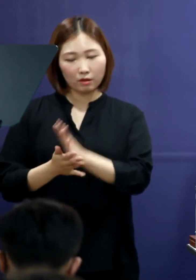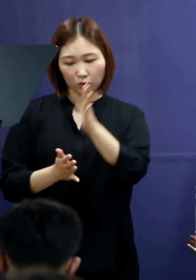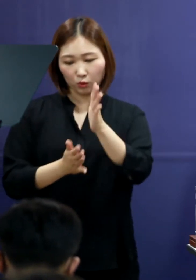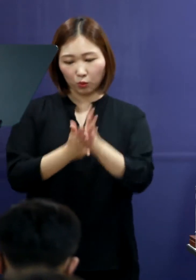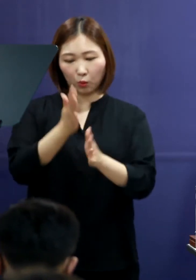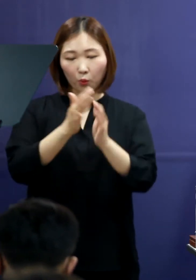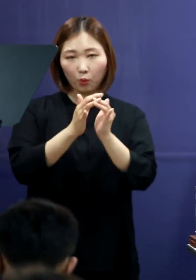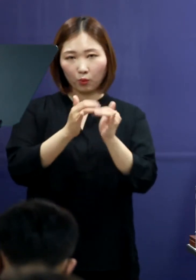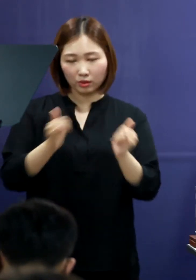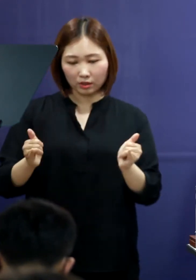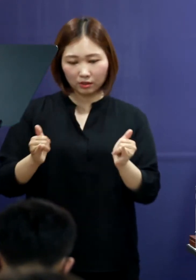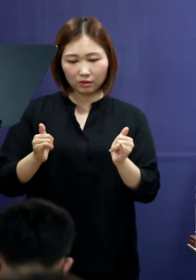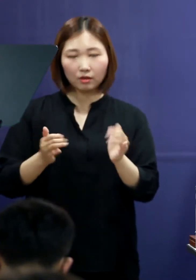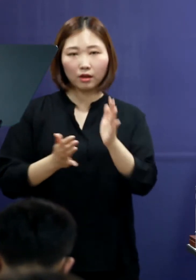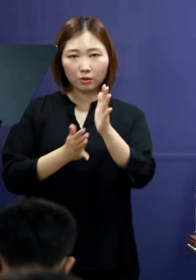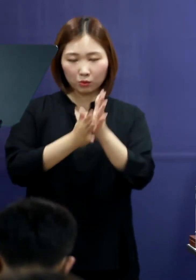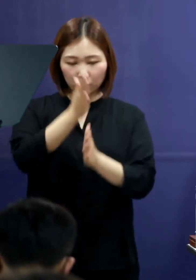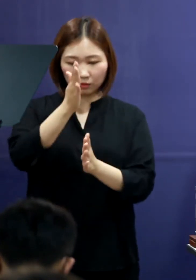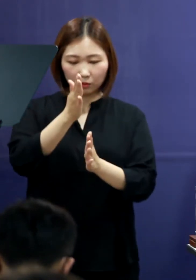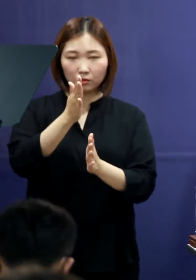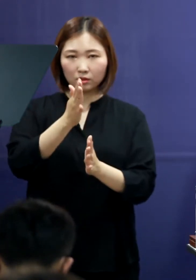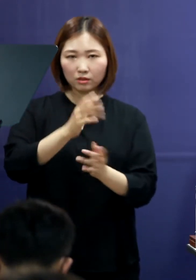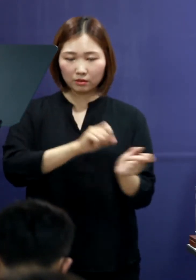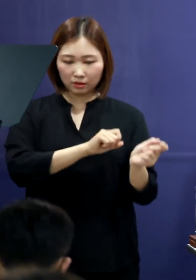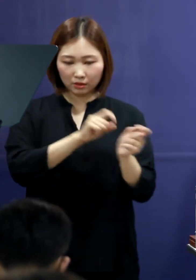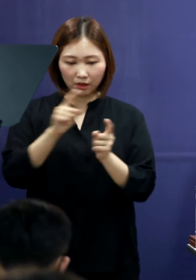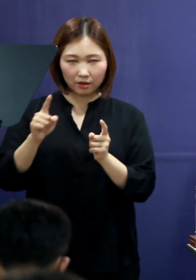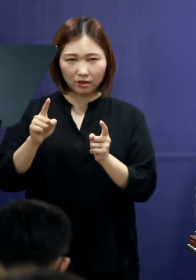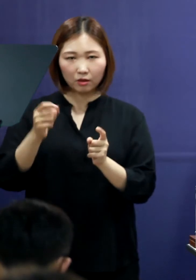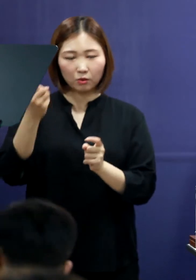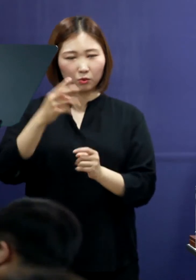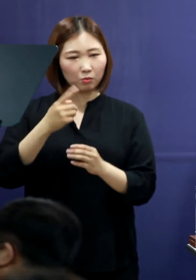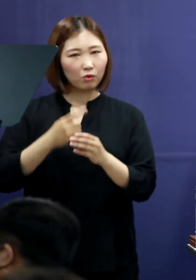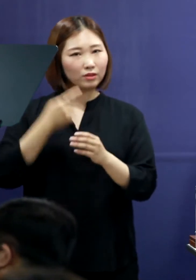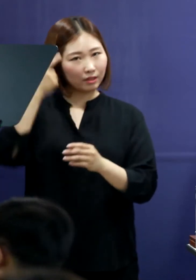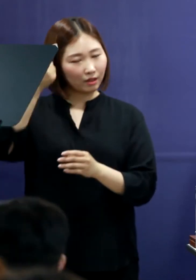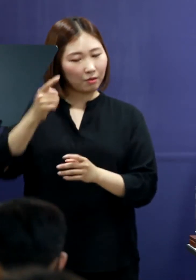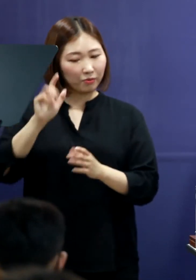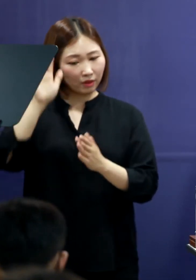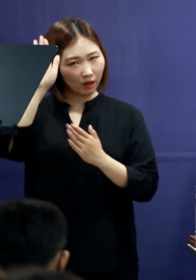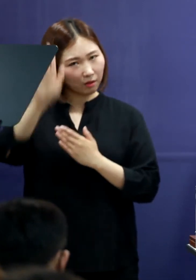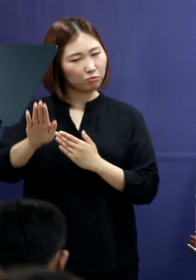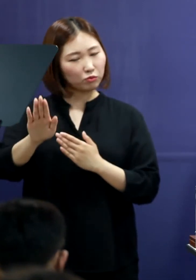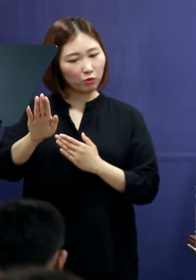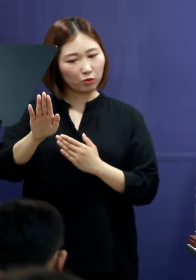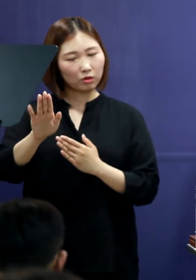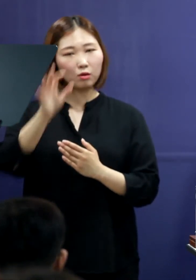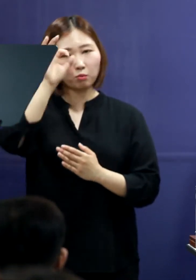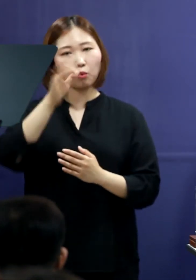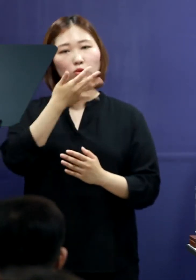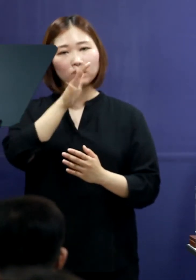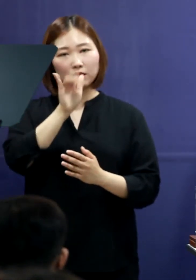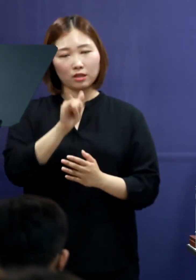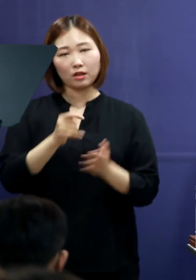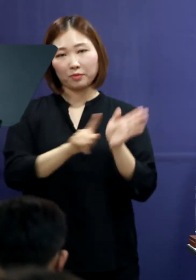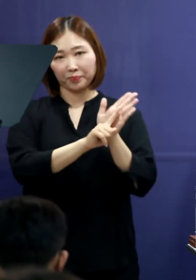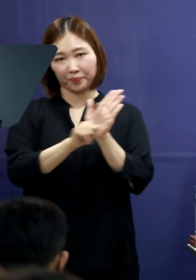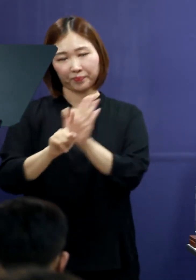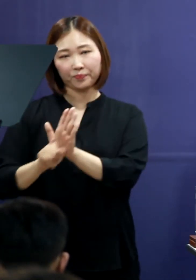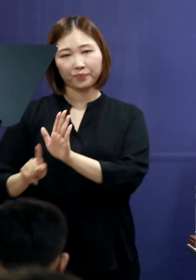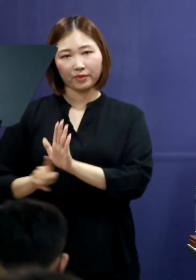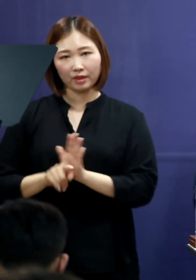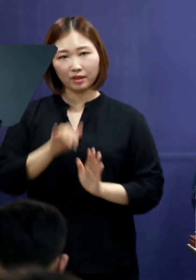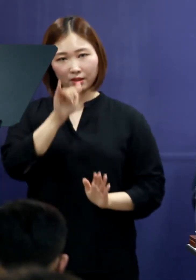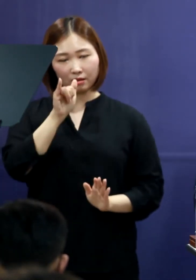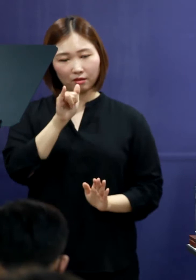도시재생의 어제와 오늘 그리고 내일을 엿볼 수 있는 공간으로 재창조한 것입니다. 조천